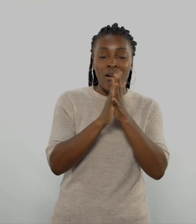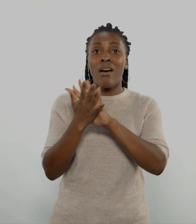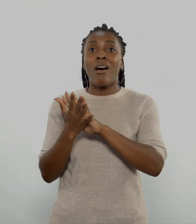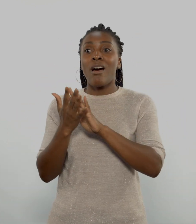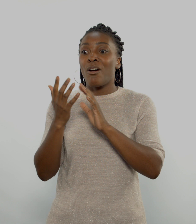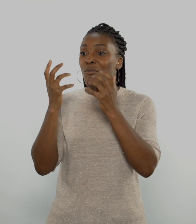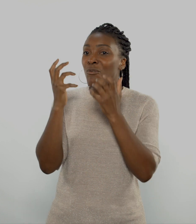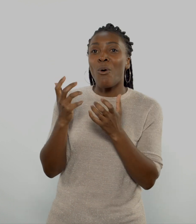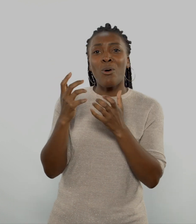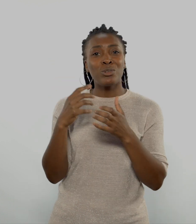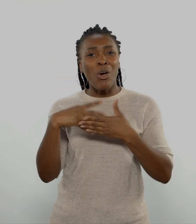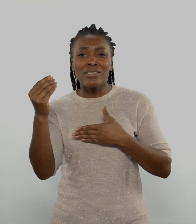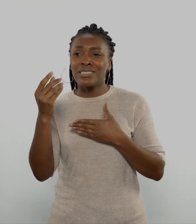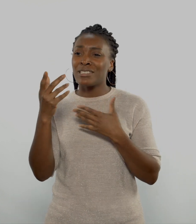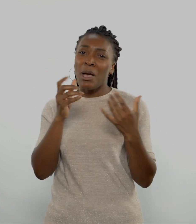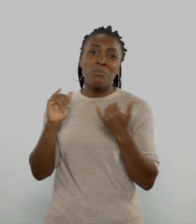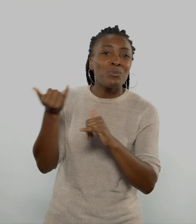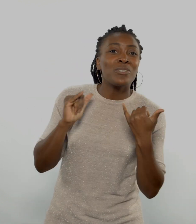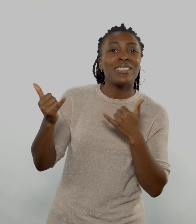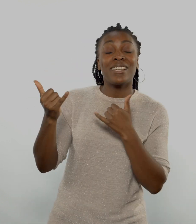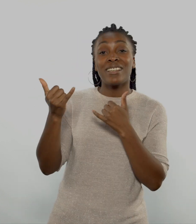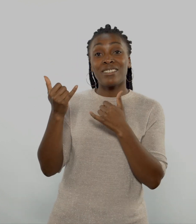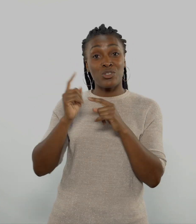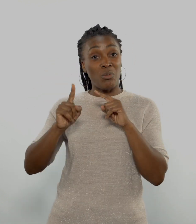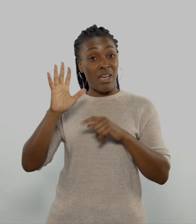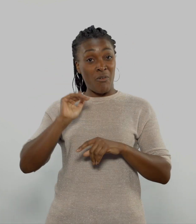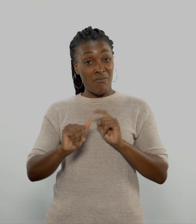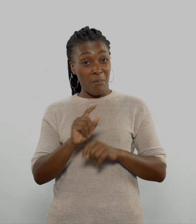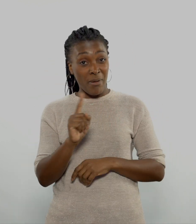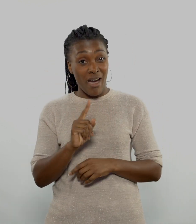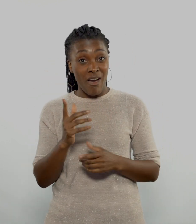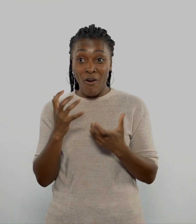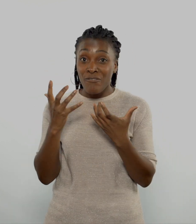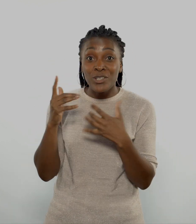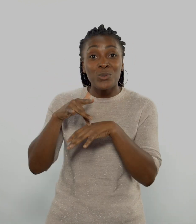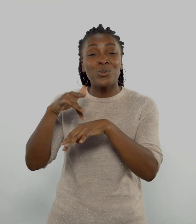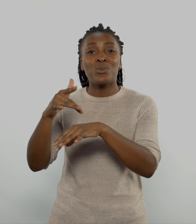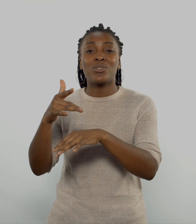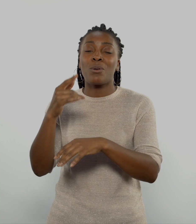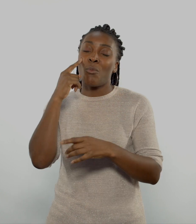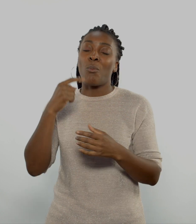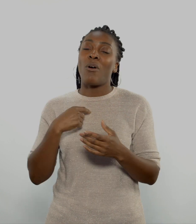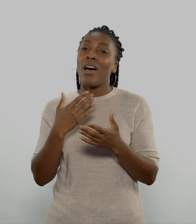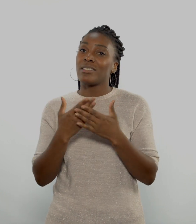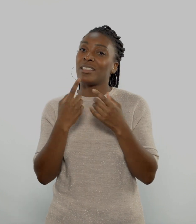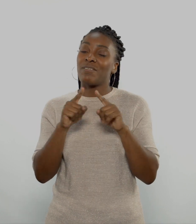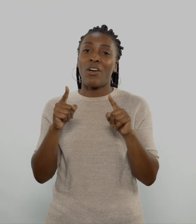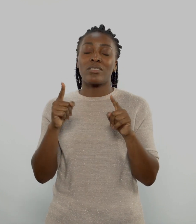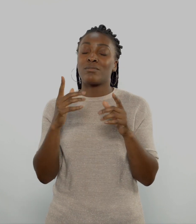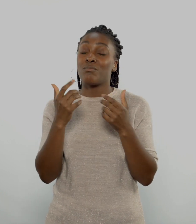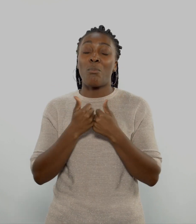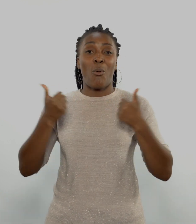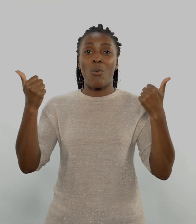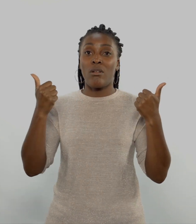à vouloir sortir, m'amuser, faire des choses que je ne faisais pas avant. Et du coup, pour moi, la différence, elle est flagrante. Vivre sans